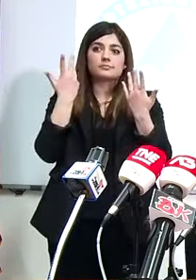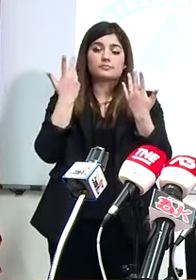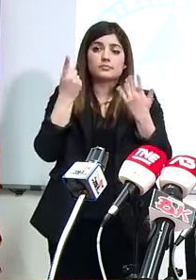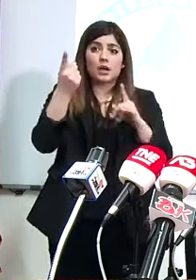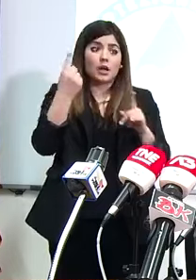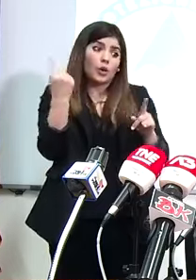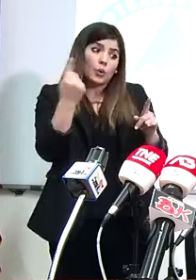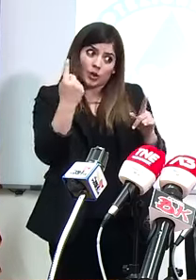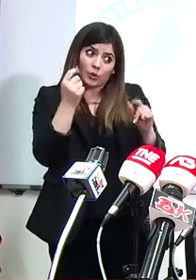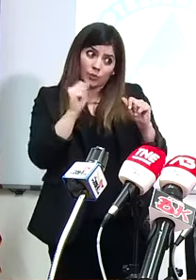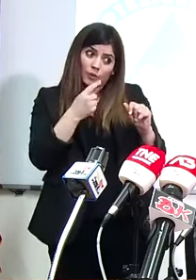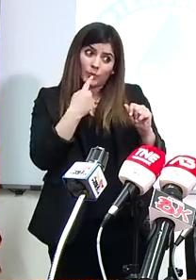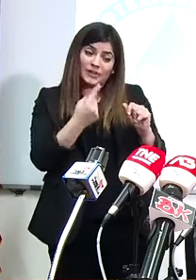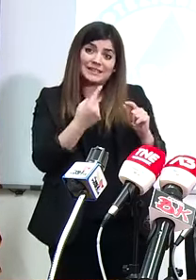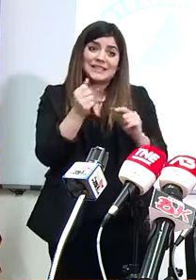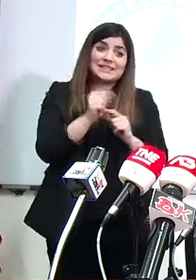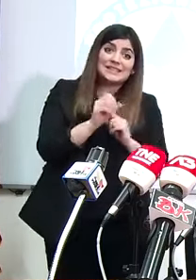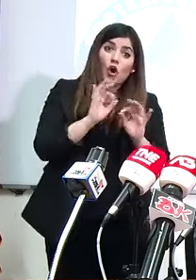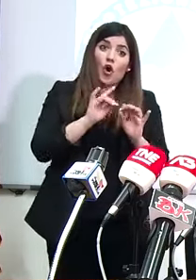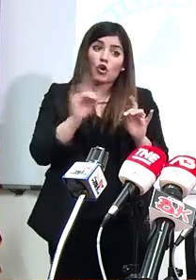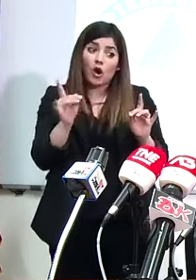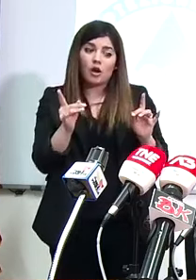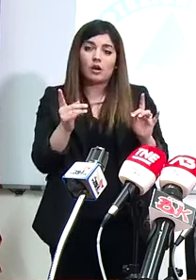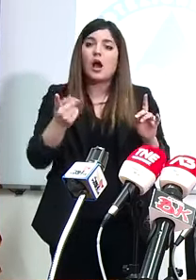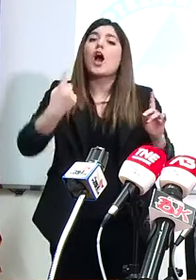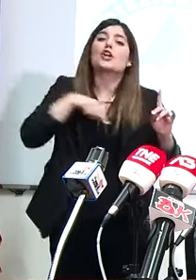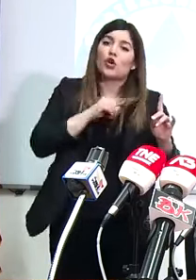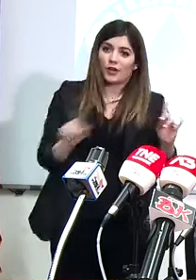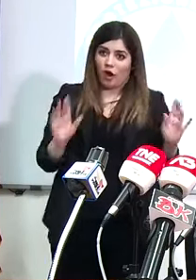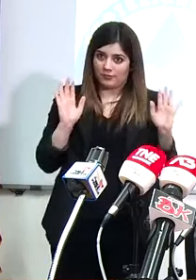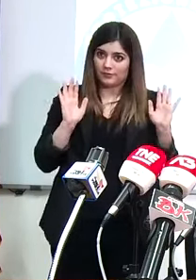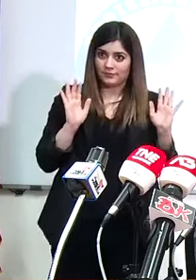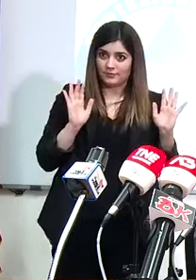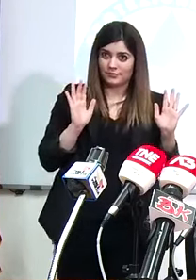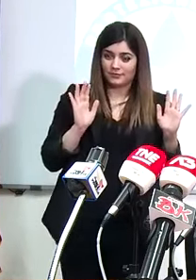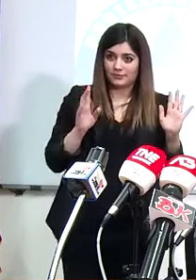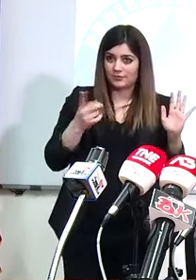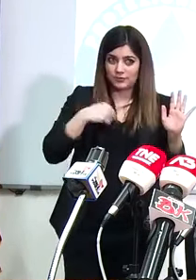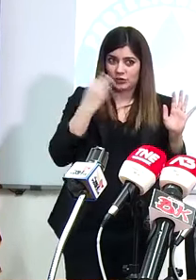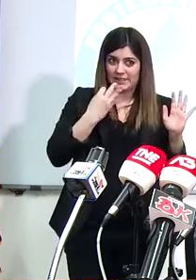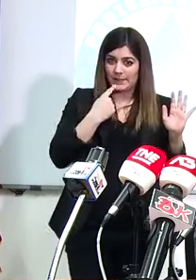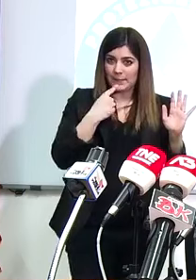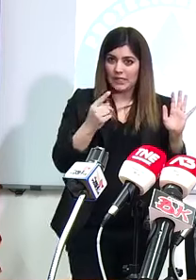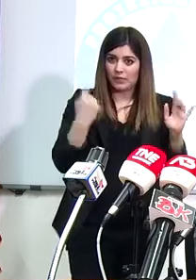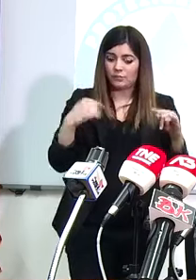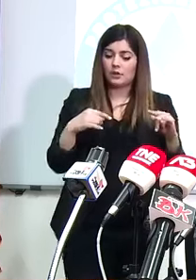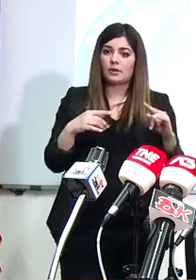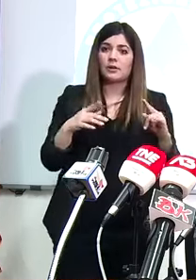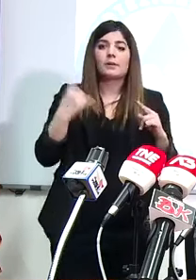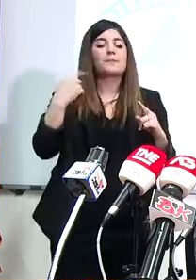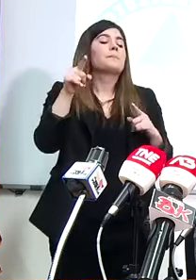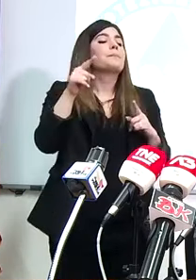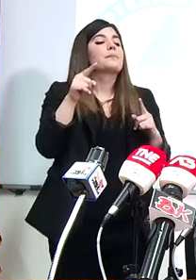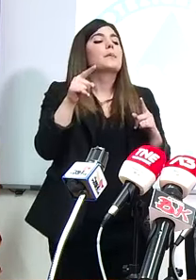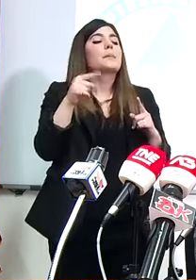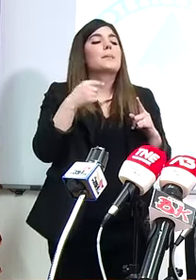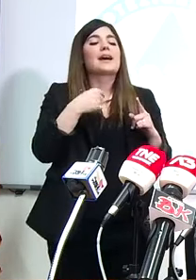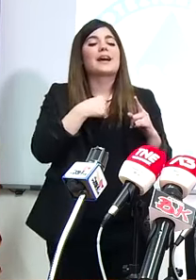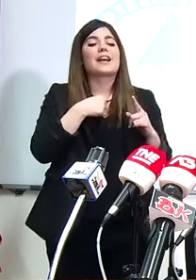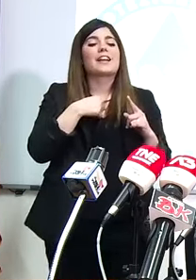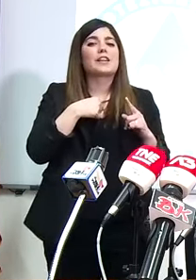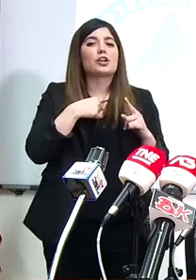di certo non noi di certo non noi lo abbiamo sempre detto fin dal primo giorno comunque queste erano due premesse per chiederle questo penso che